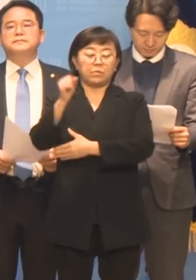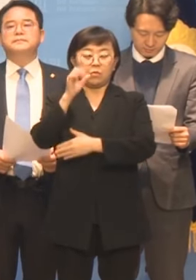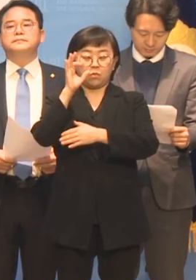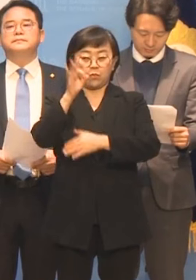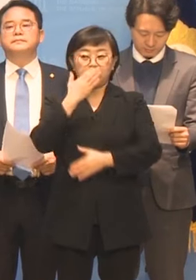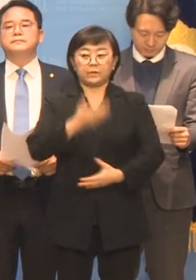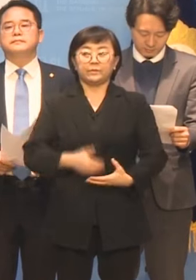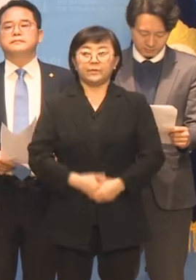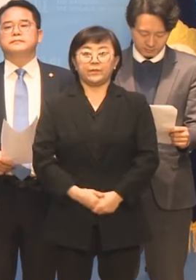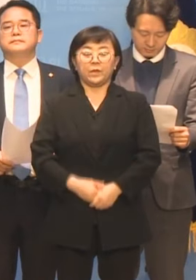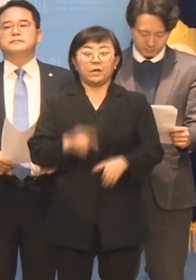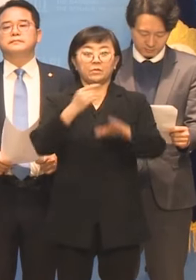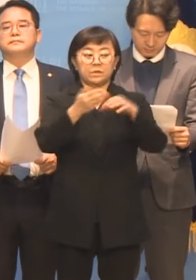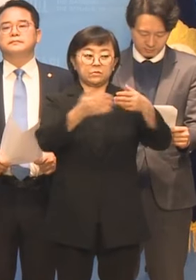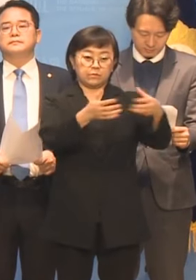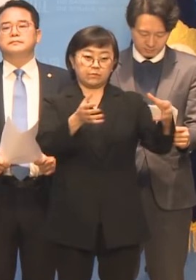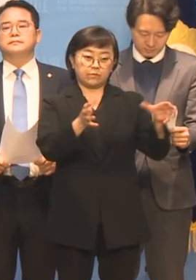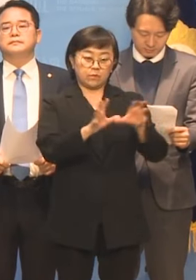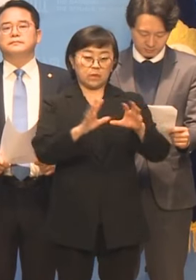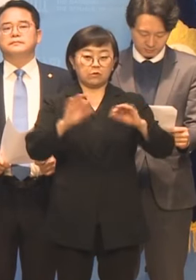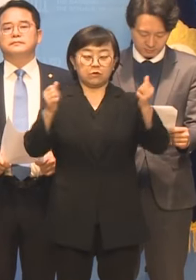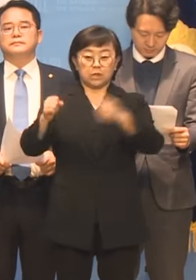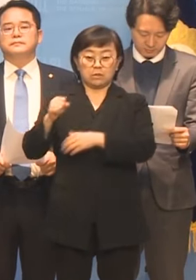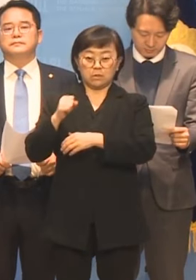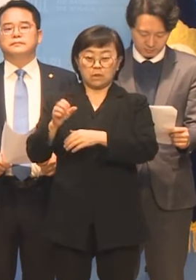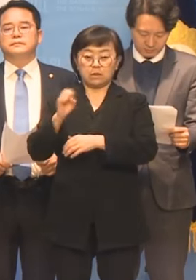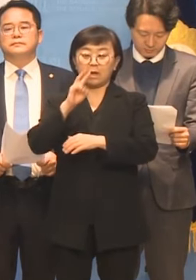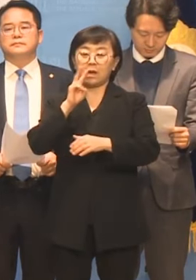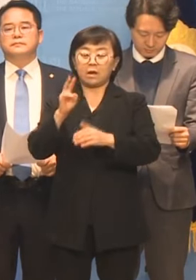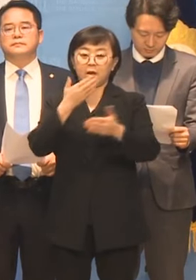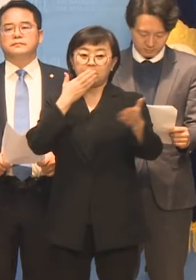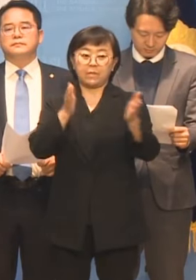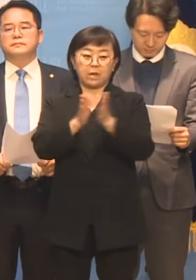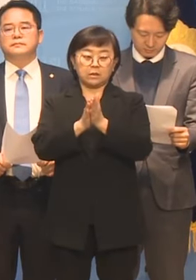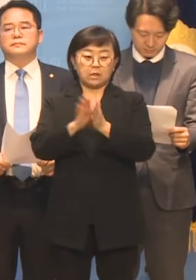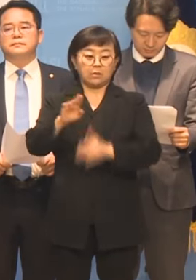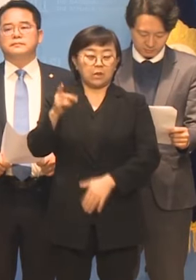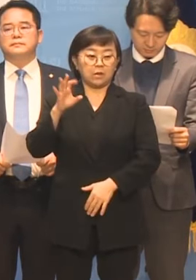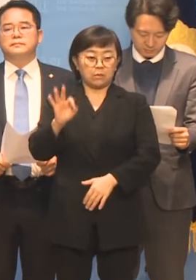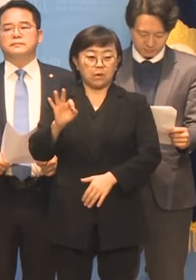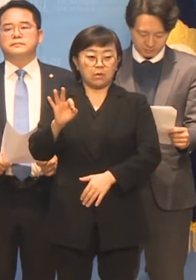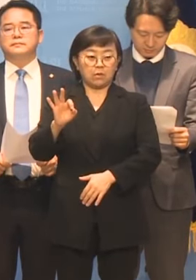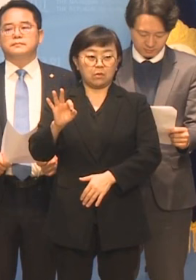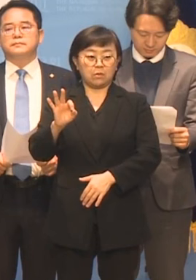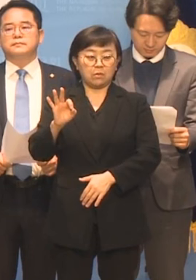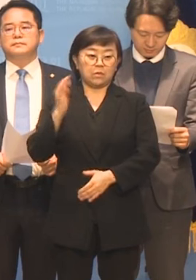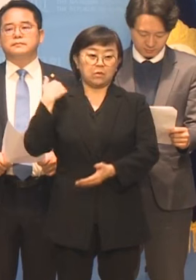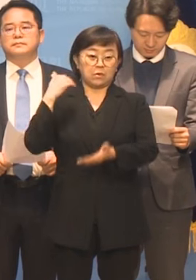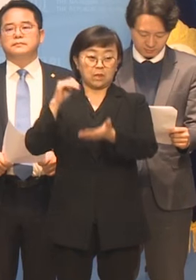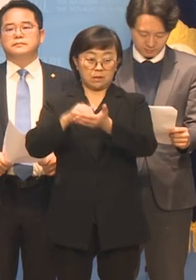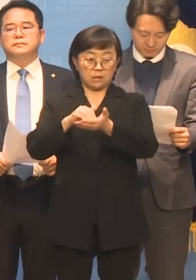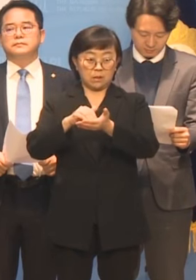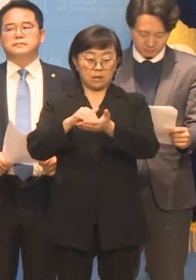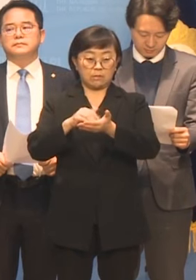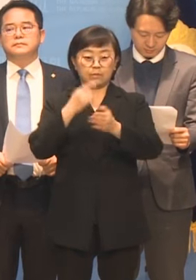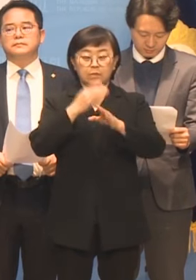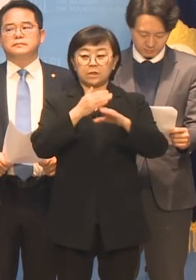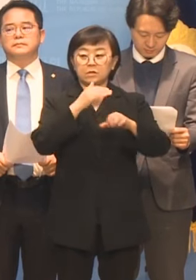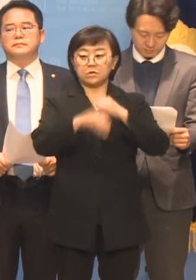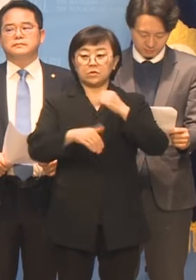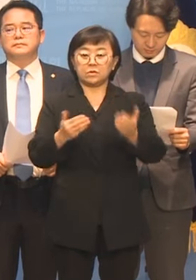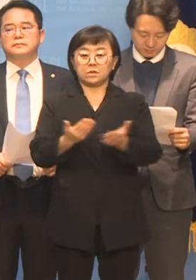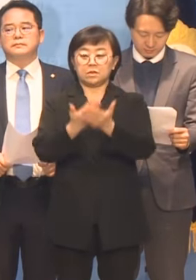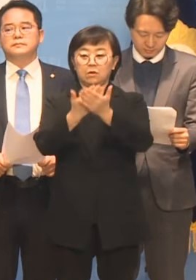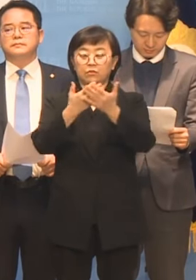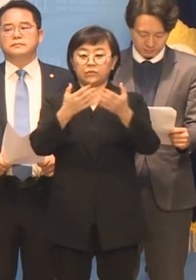보입니다. 민주당이 국힘과 야 앞에서 병립형으로 돌아간다면 민주진영